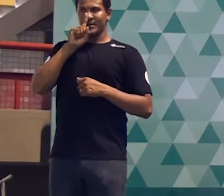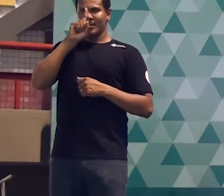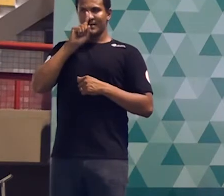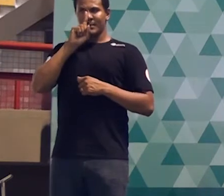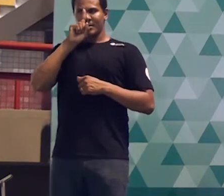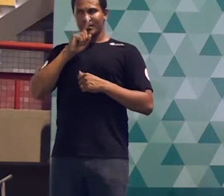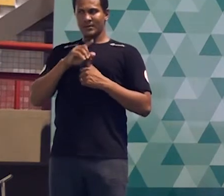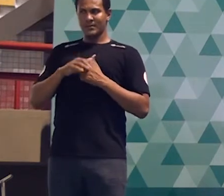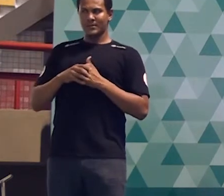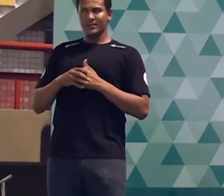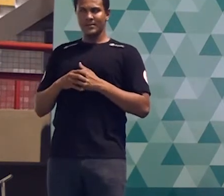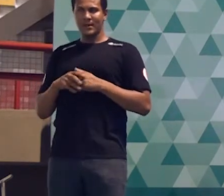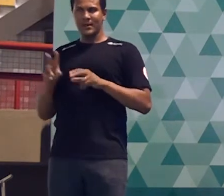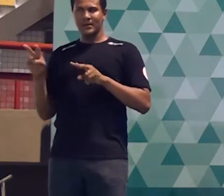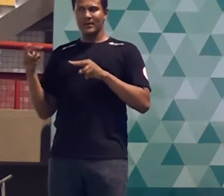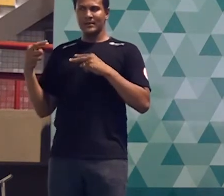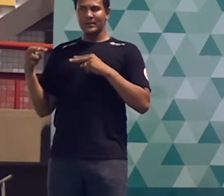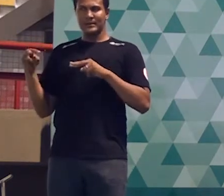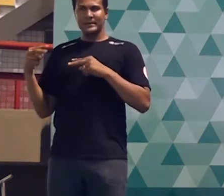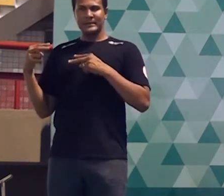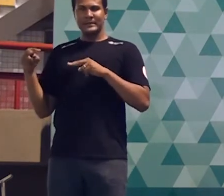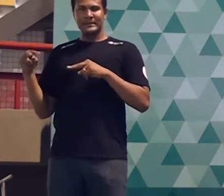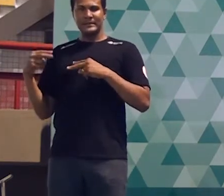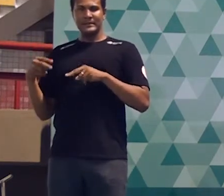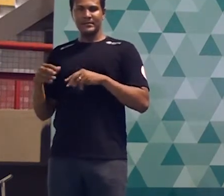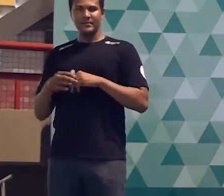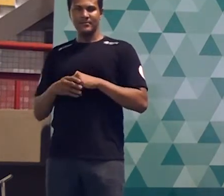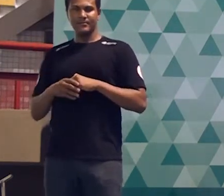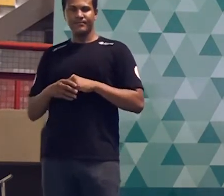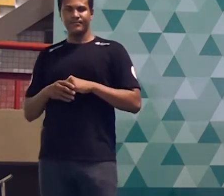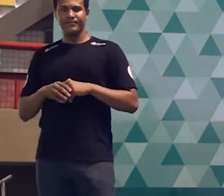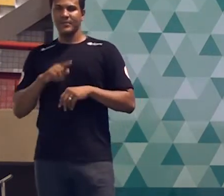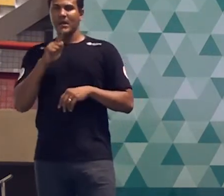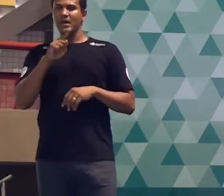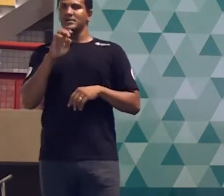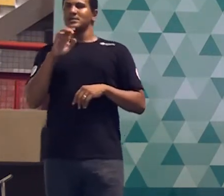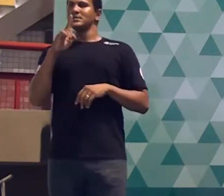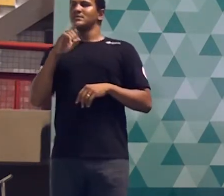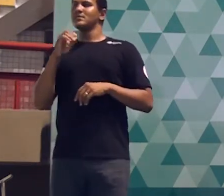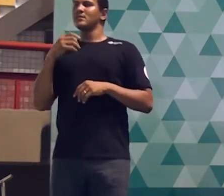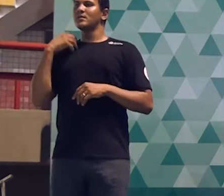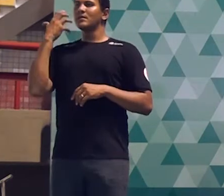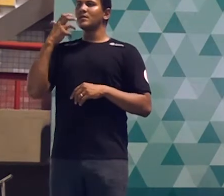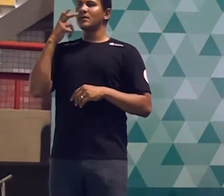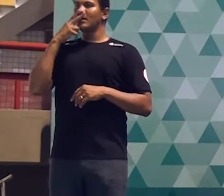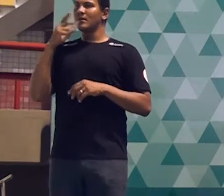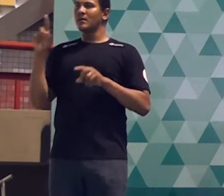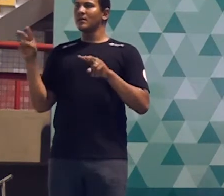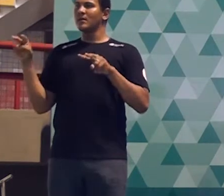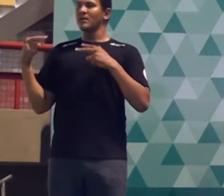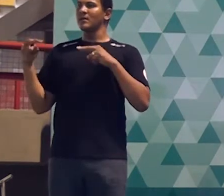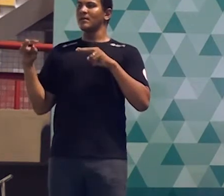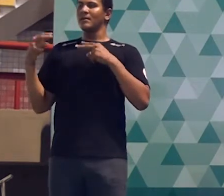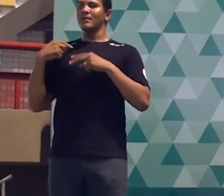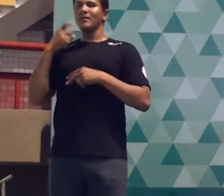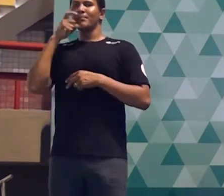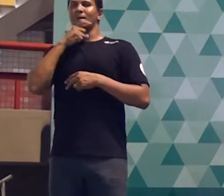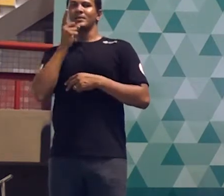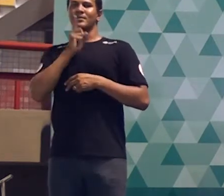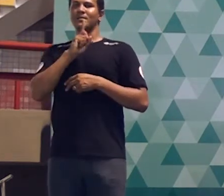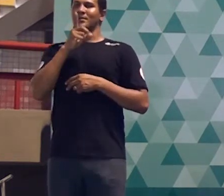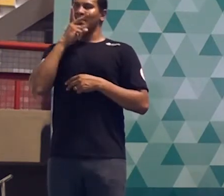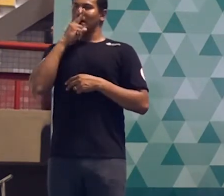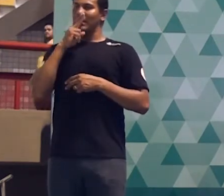mim, virava o olho, eu olhava para ela e virava o olho. Aí o Zé cantava assim, porque seu olhar não mente, ele diz que você